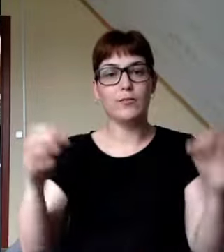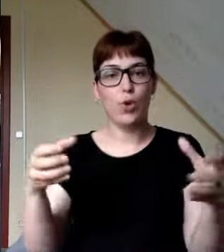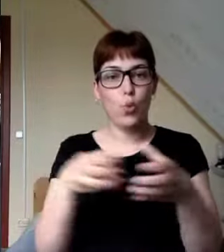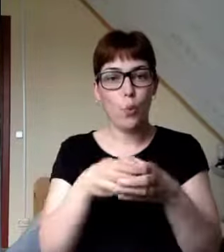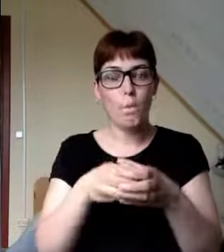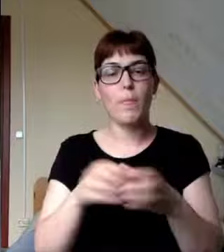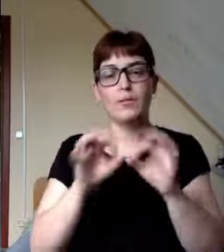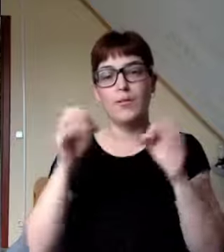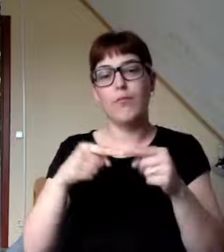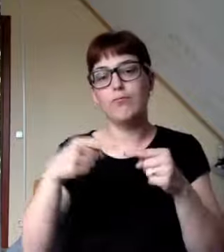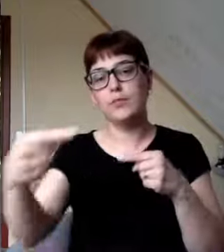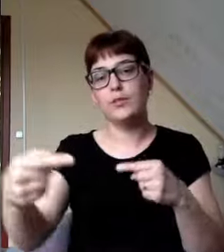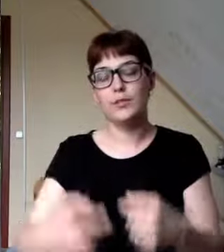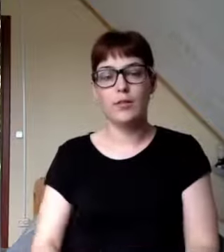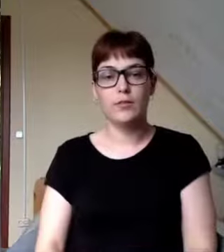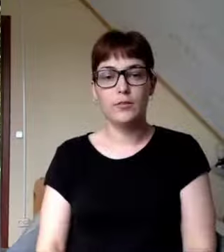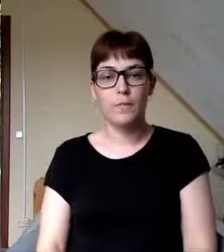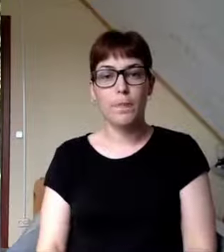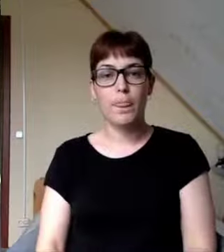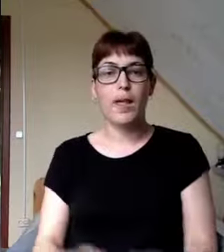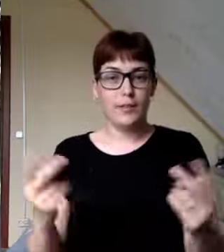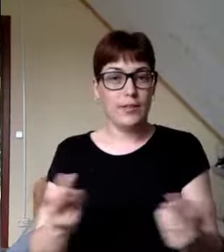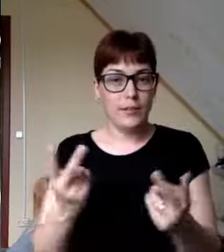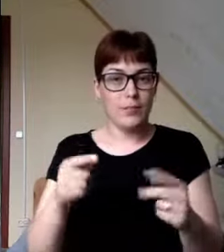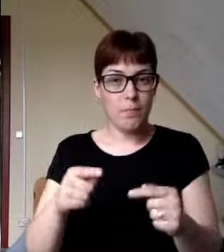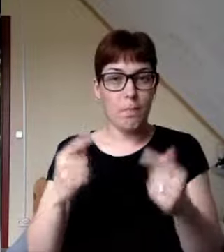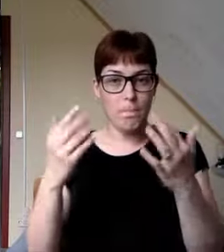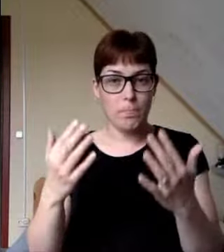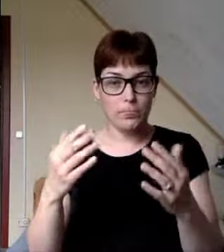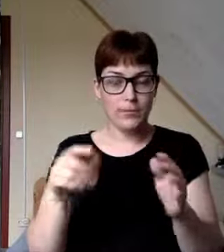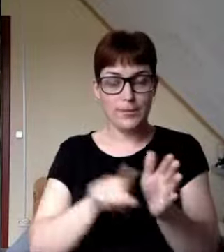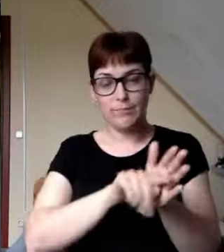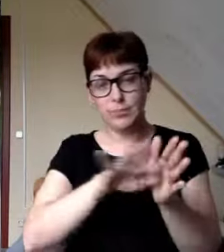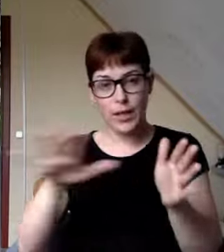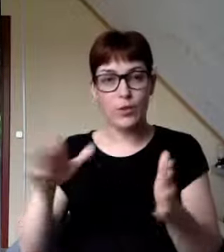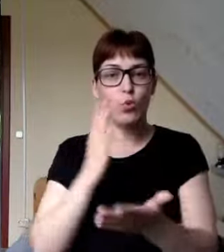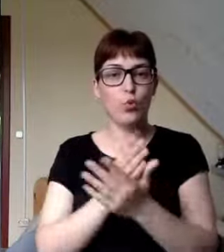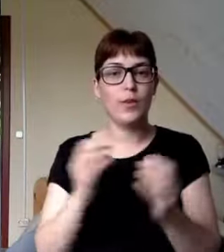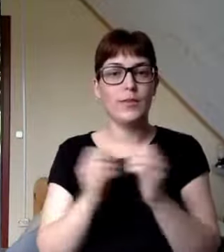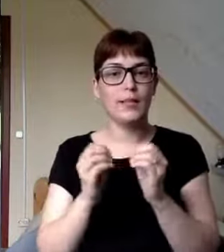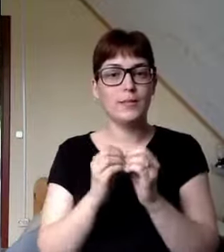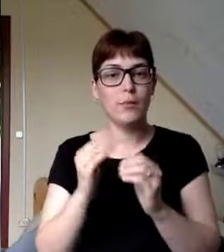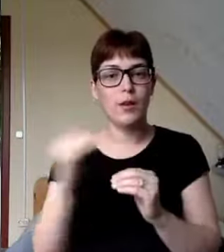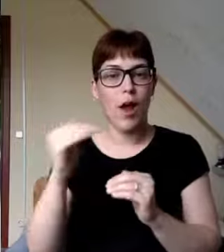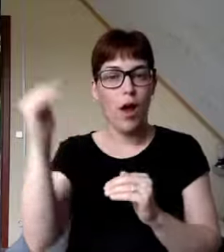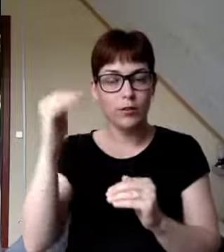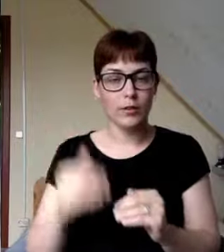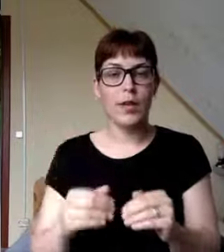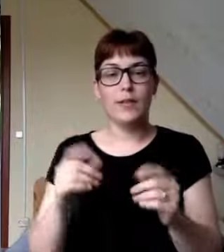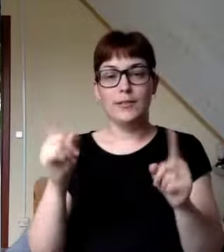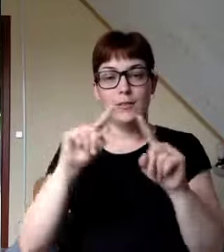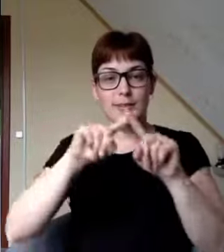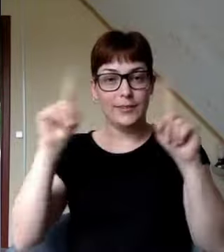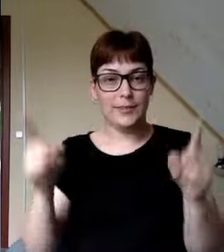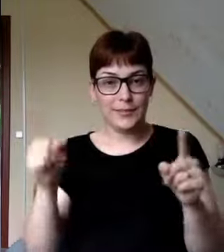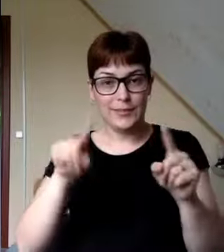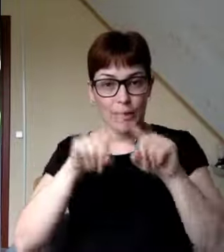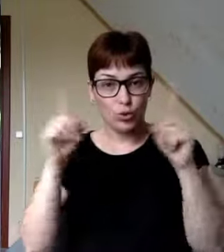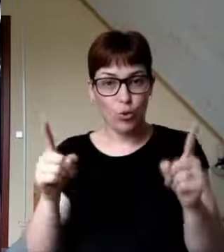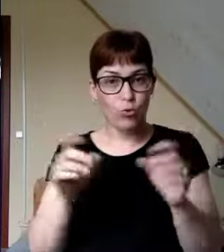un tiek veikta šīs distanci. Tradicionāli šīm seriālam notiek desmit kārtas. Tā kā sezonas sākuma nācās atlikt,